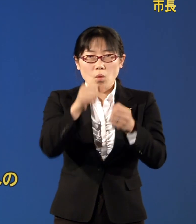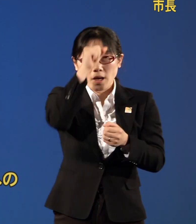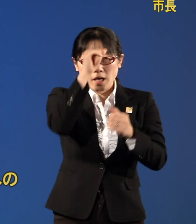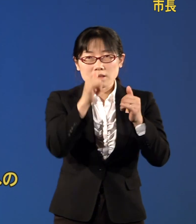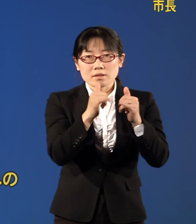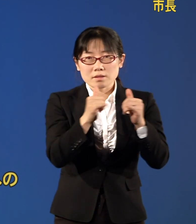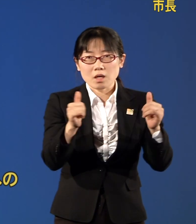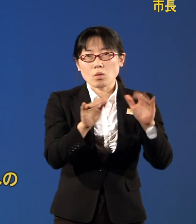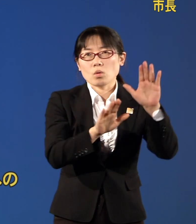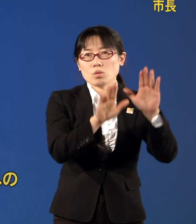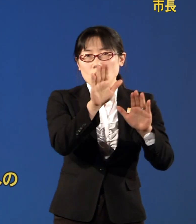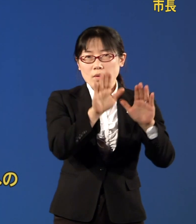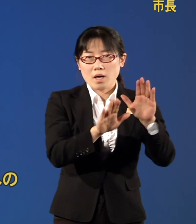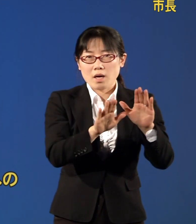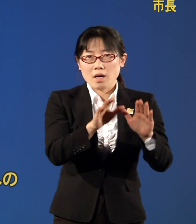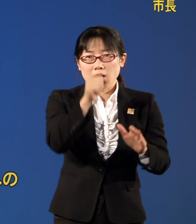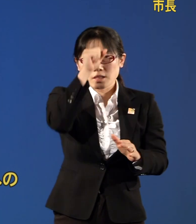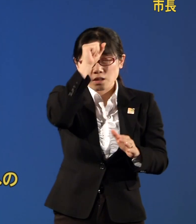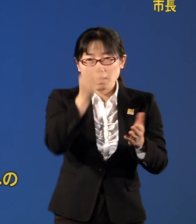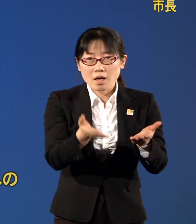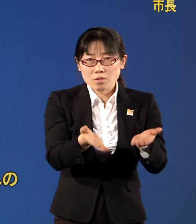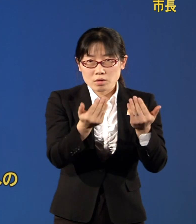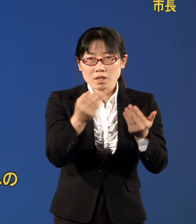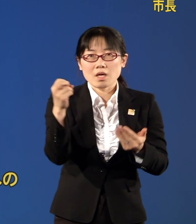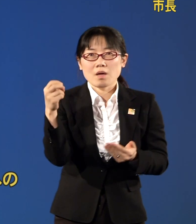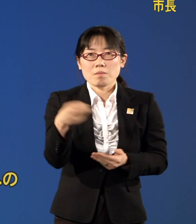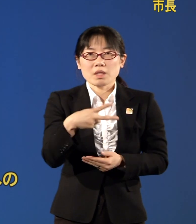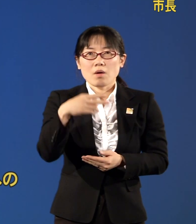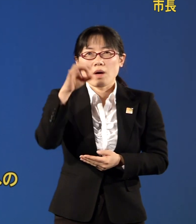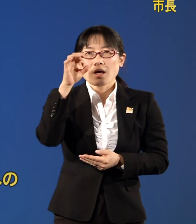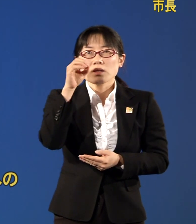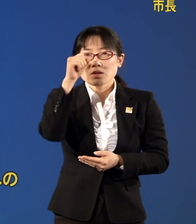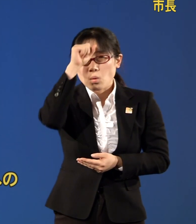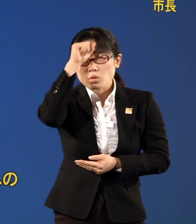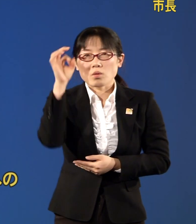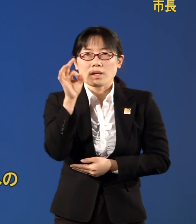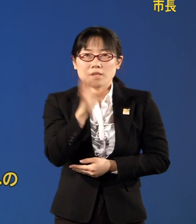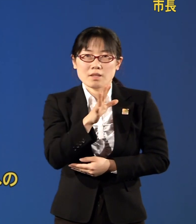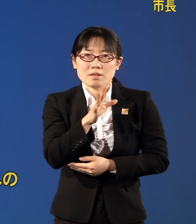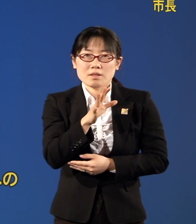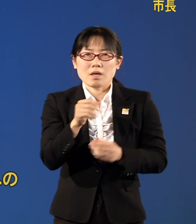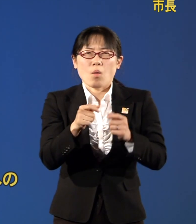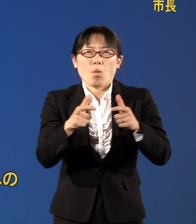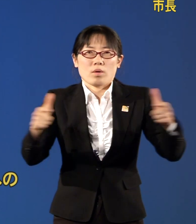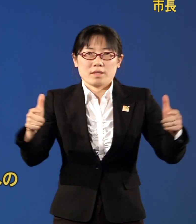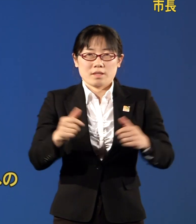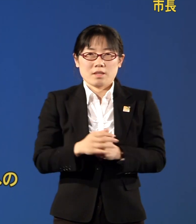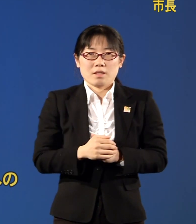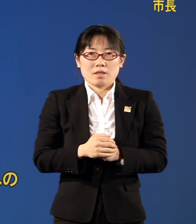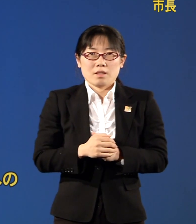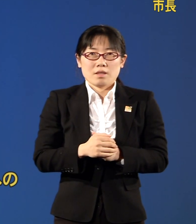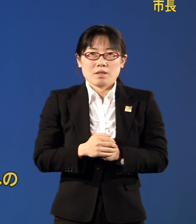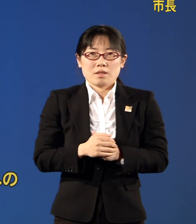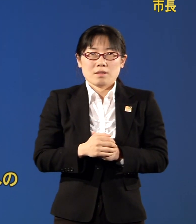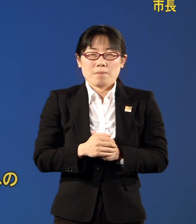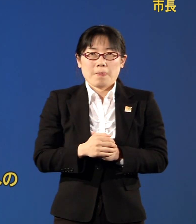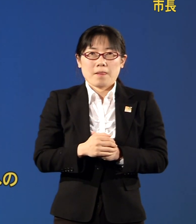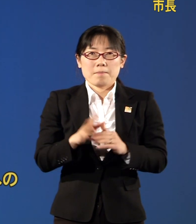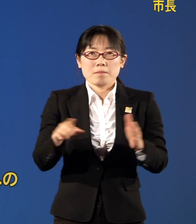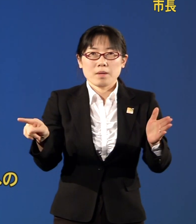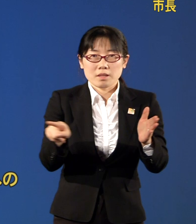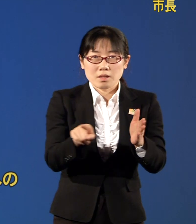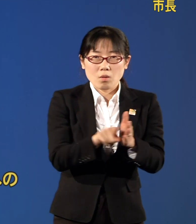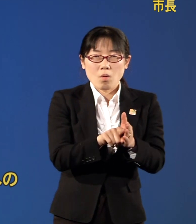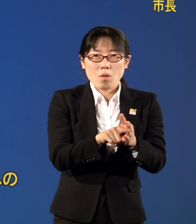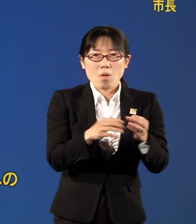状況を見ますと、やはり軽症無症状の方が圧倒的に多いという状況があります。そういう意味ではこれまでの第5